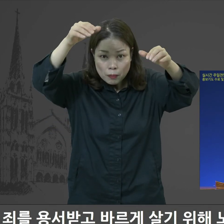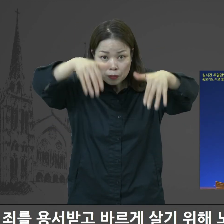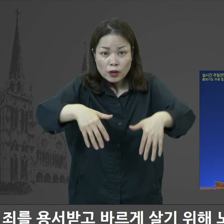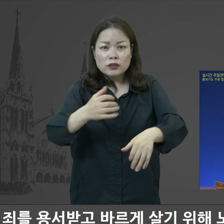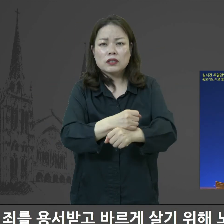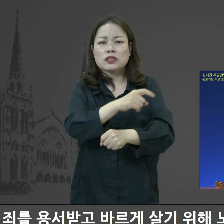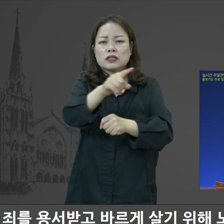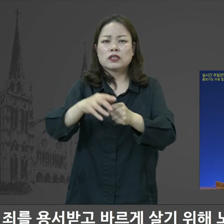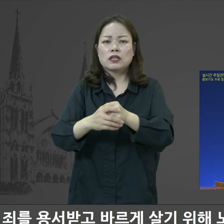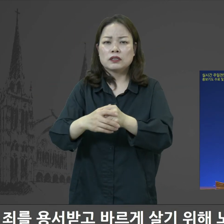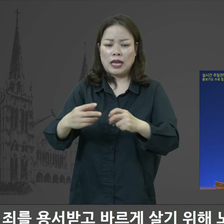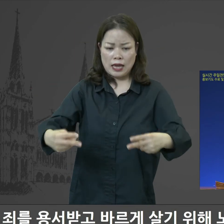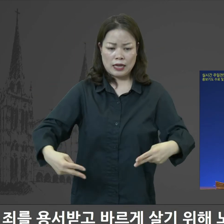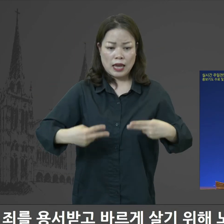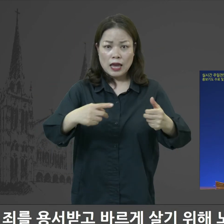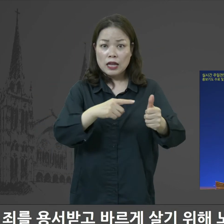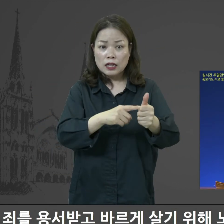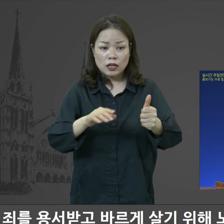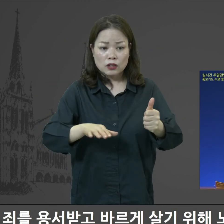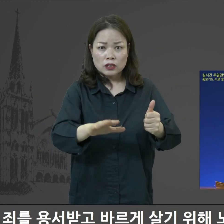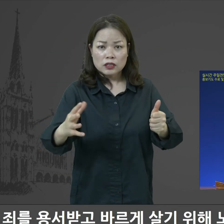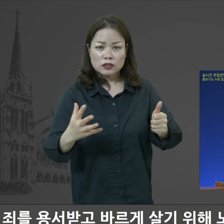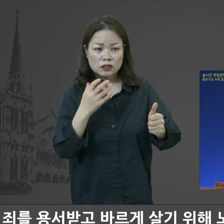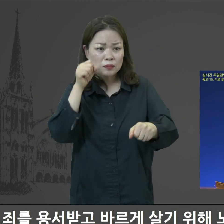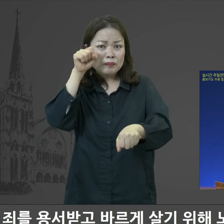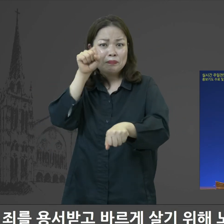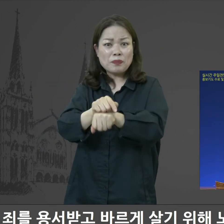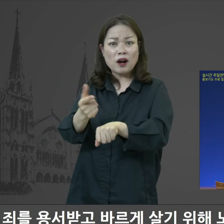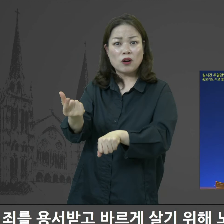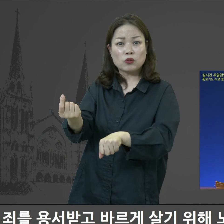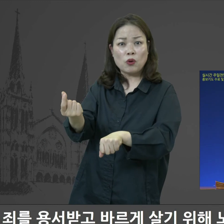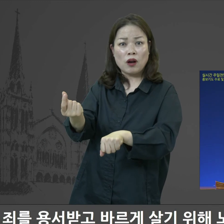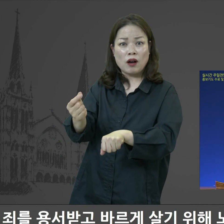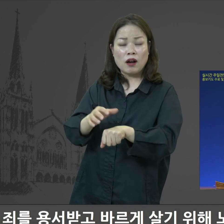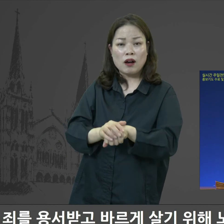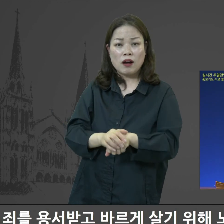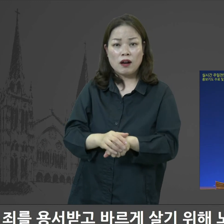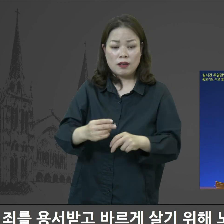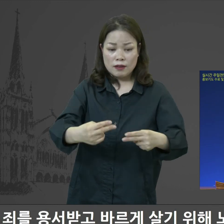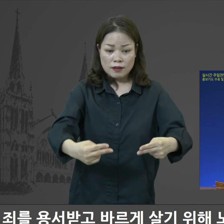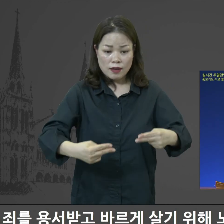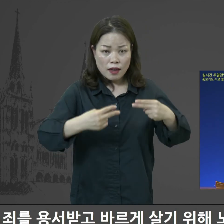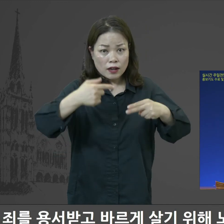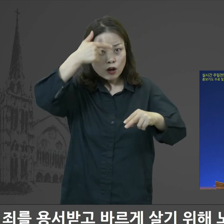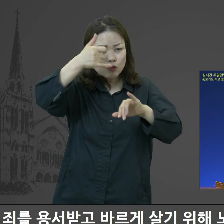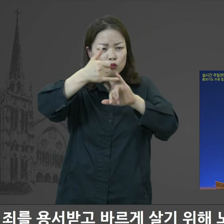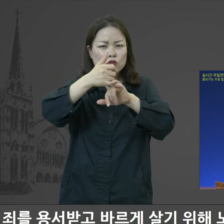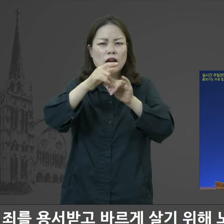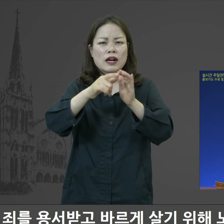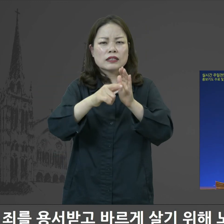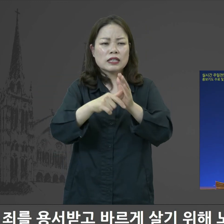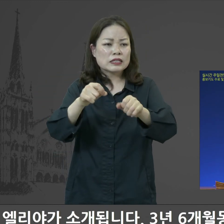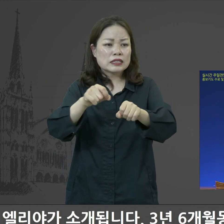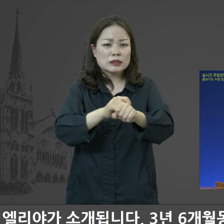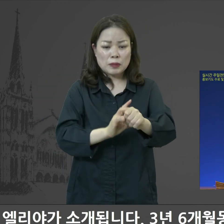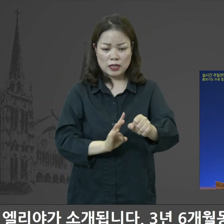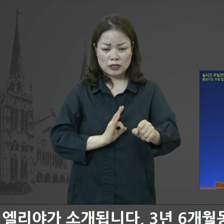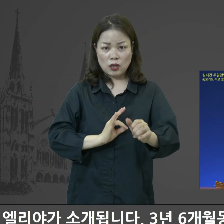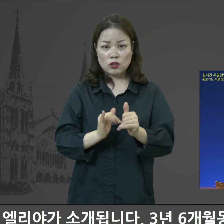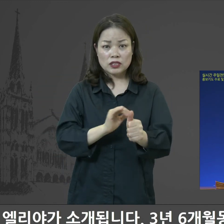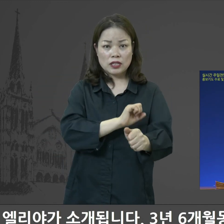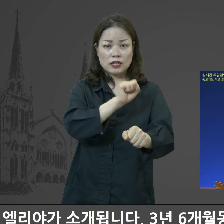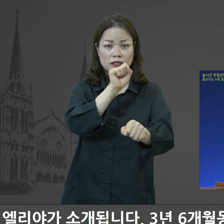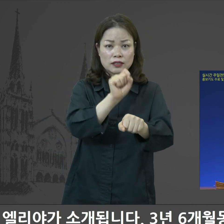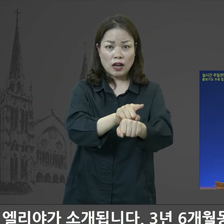성경에서 그 엘리야를 향하여 우리와 성정이 똑같은 사람이라고 합니다. 엘리야가 구약시대의 특별한 선지자적